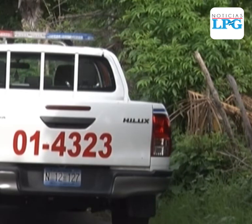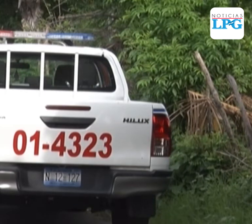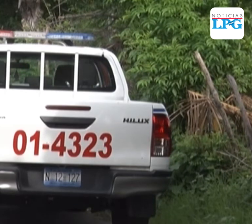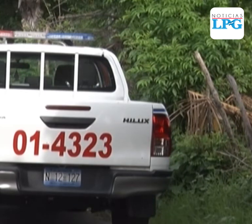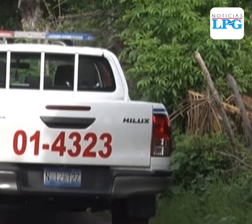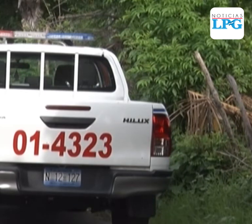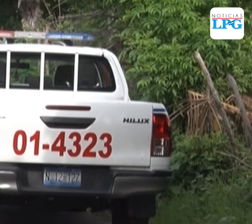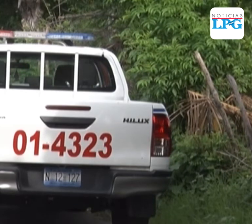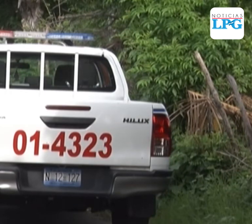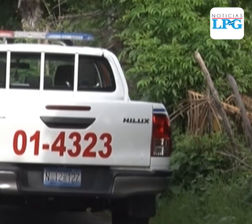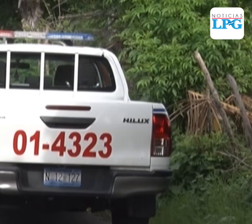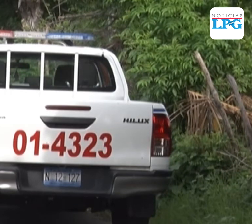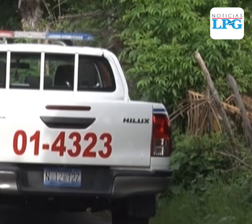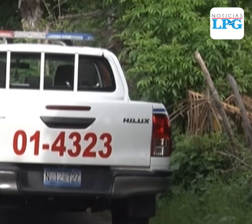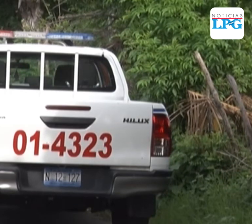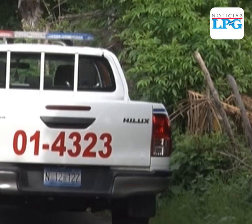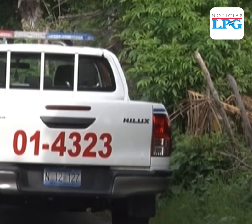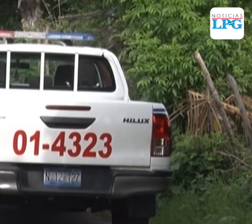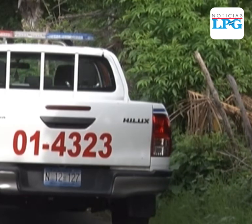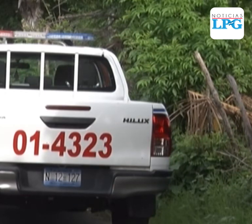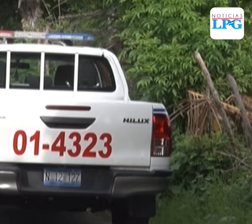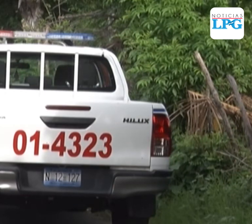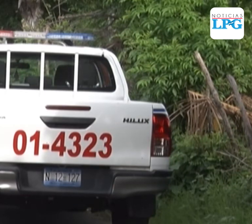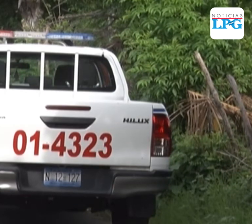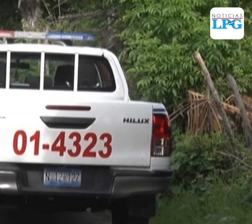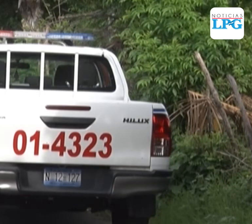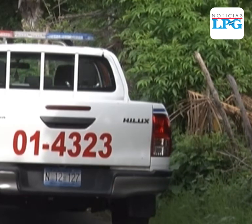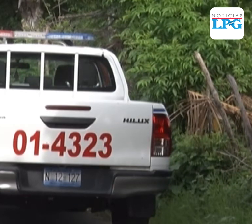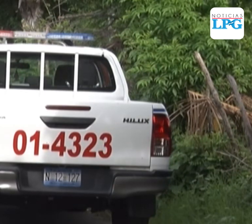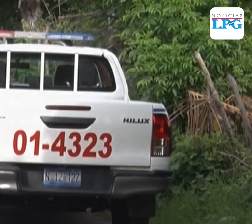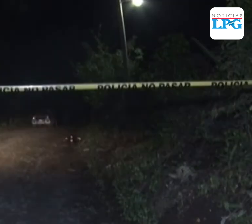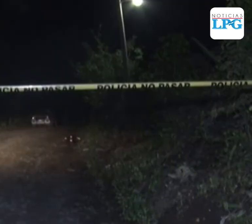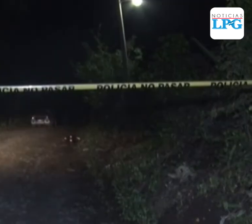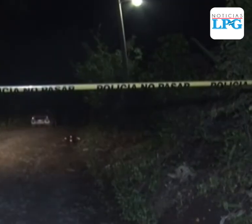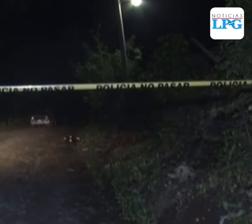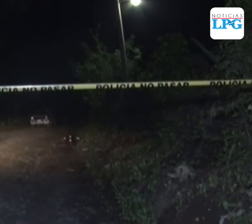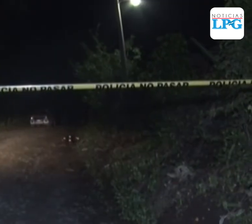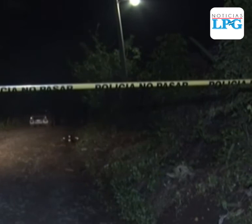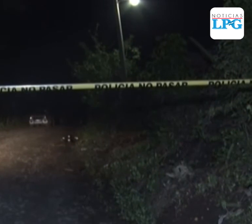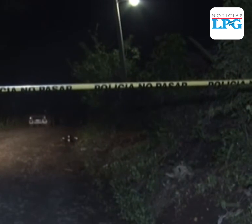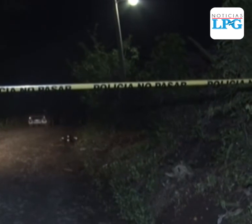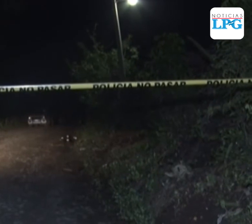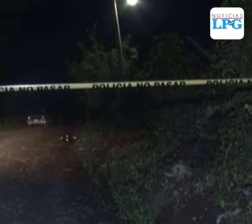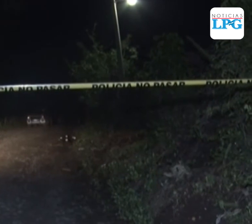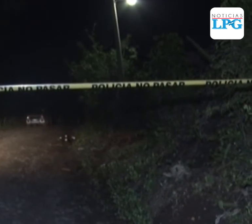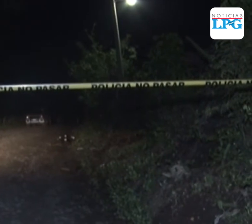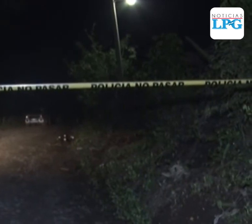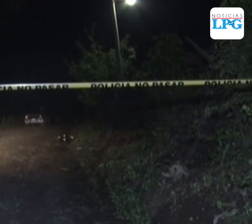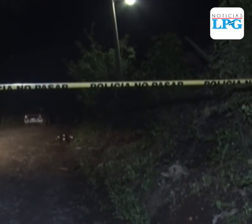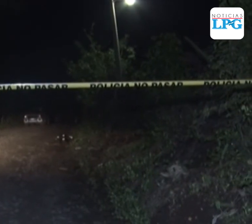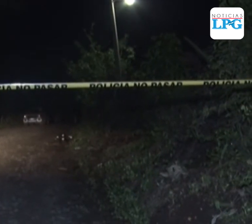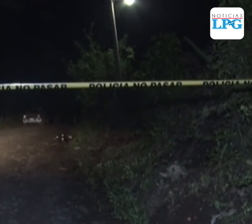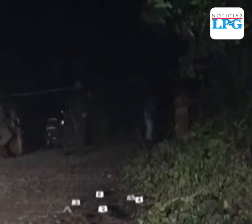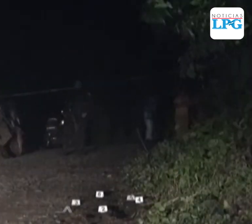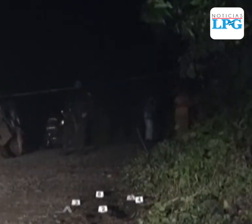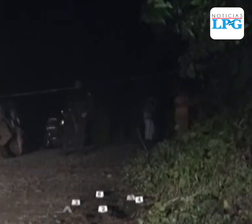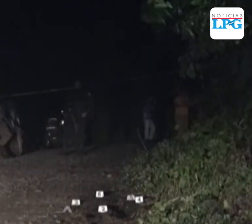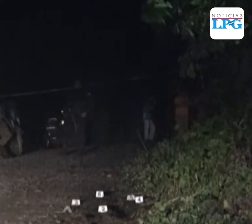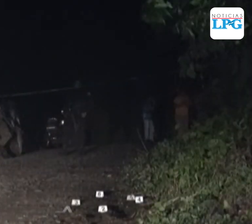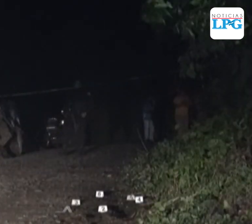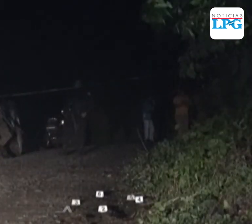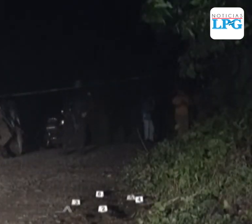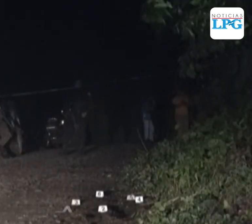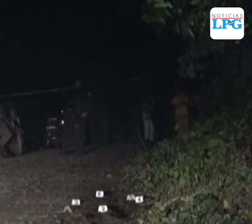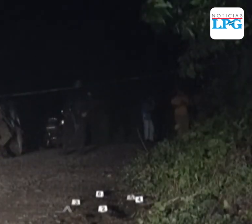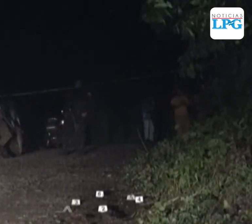a la población. El promedio de los crímenes registrados en lo que va de agosto se han mantenido en 4 por día, según